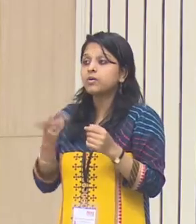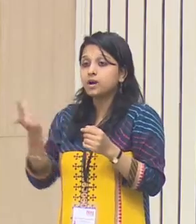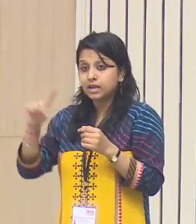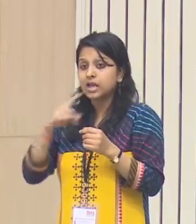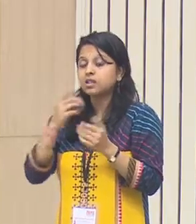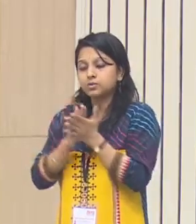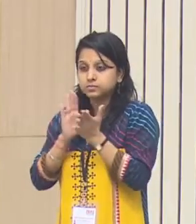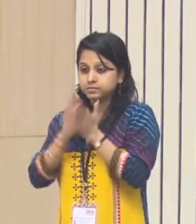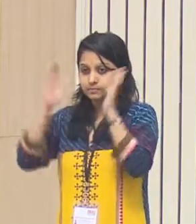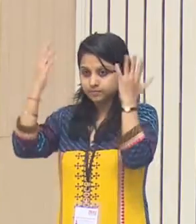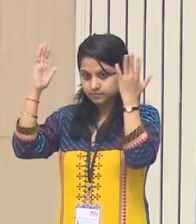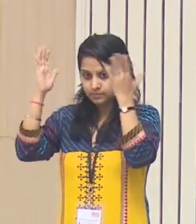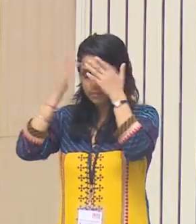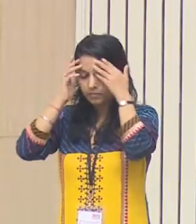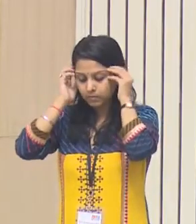बार जोरदार तालियां।